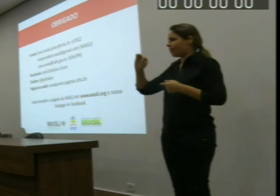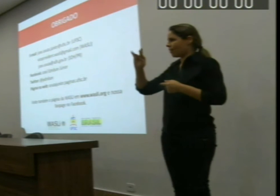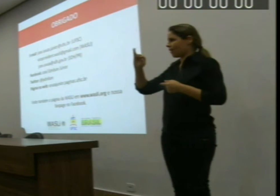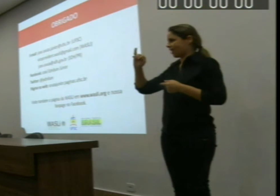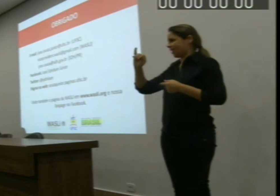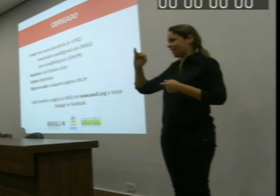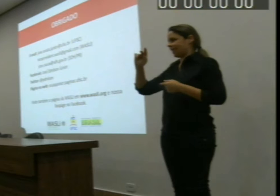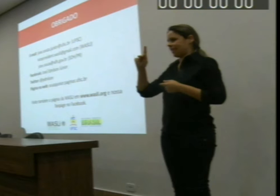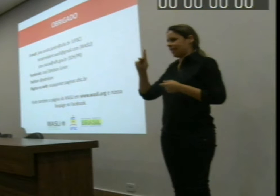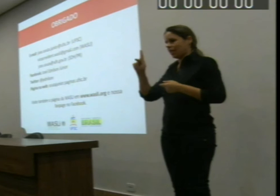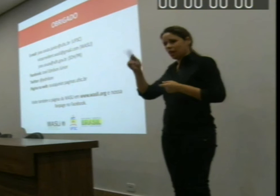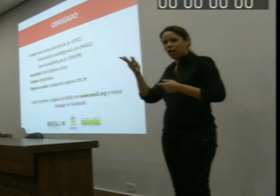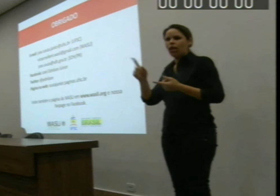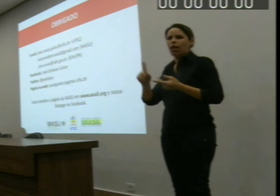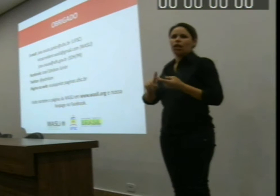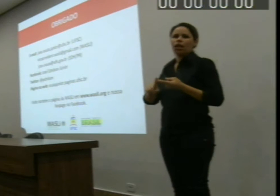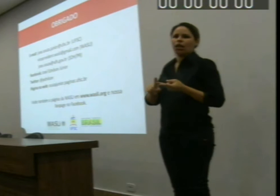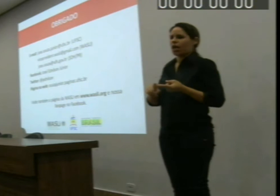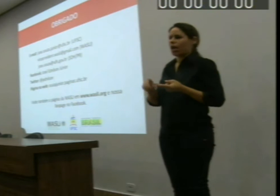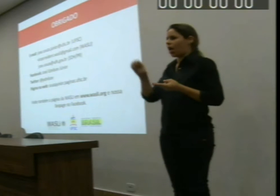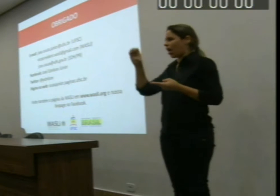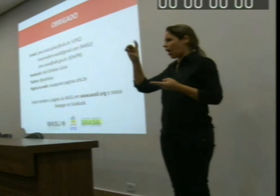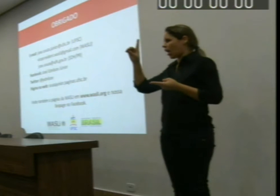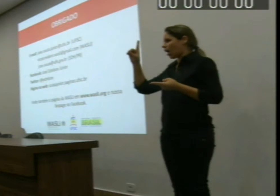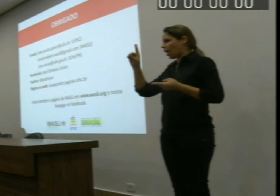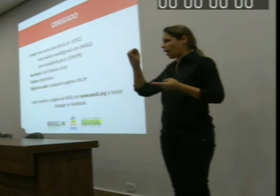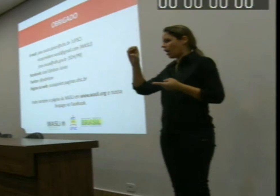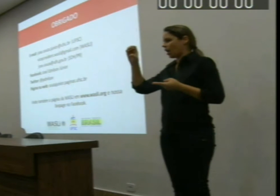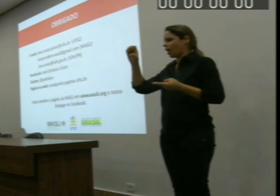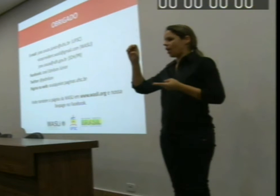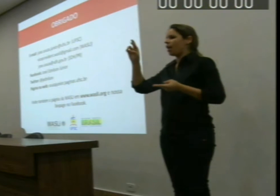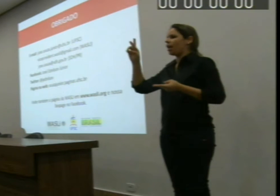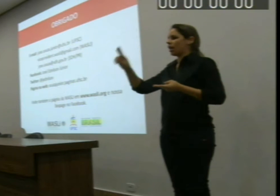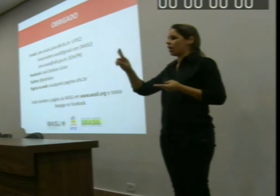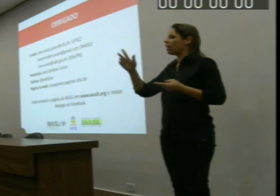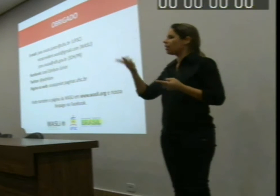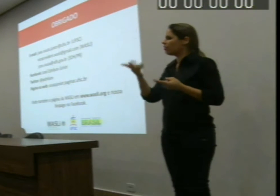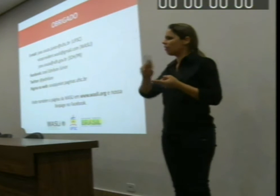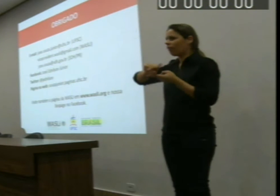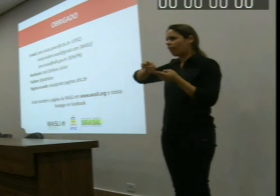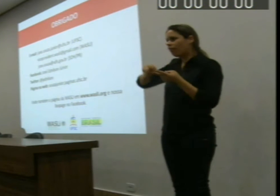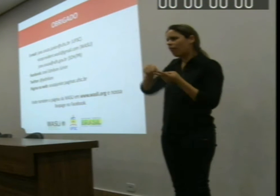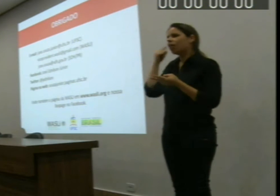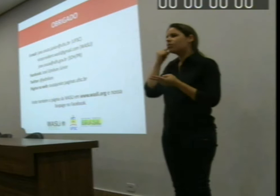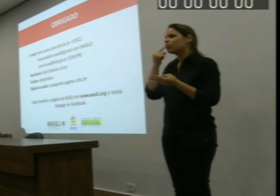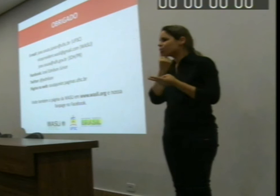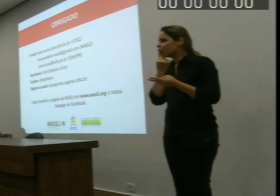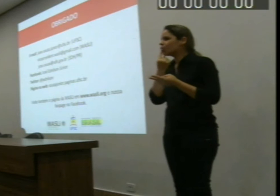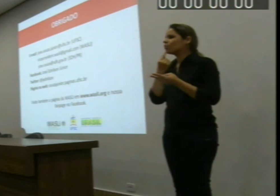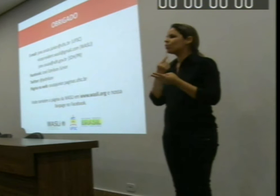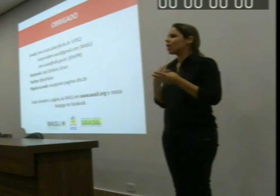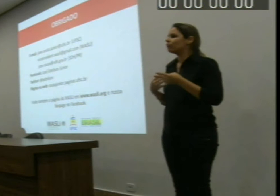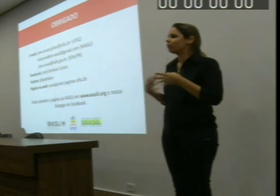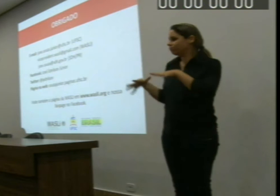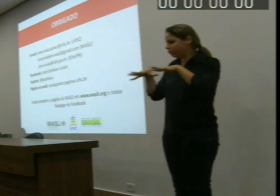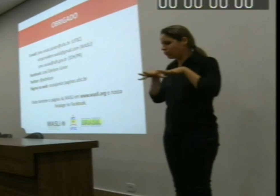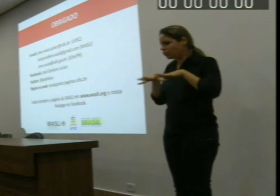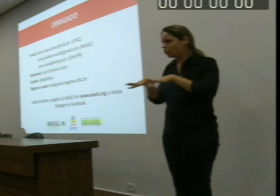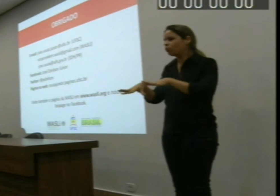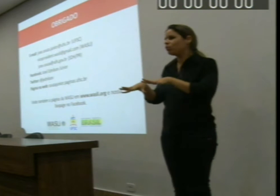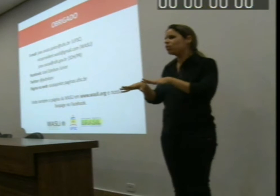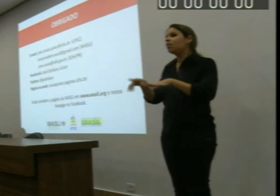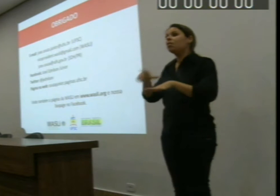super envolvidos na na na na na comunidade eu interpretava lá para eles assim eh tinha aula que eu nem